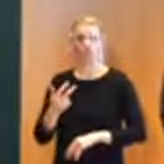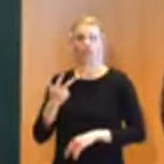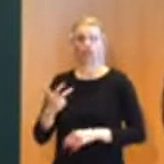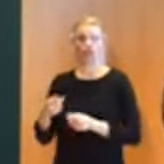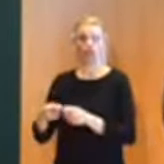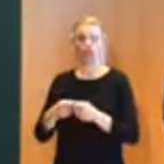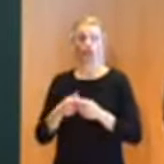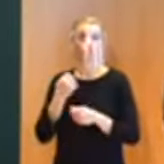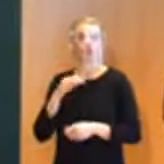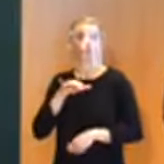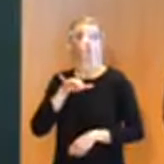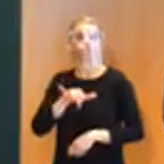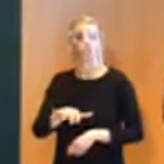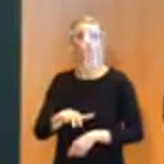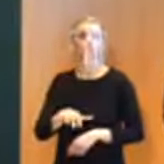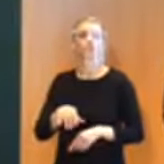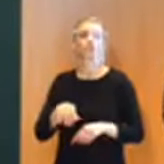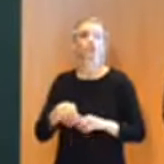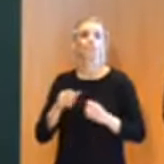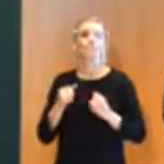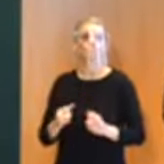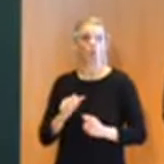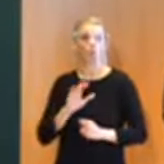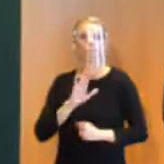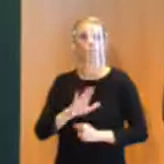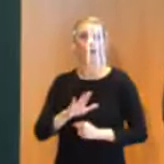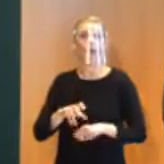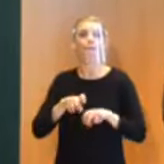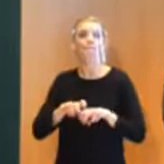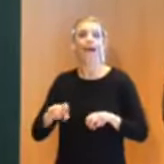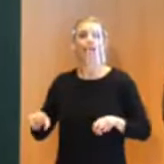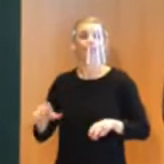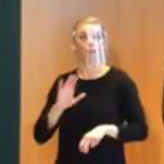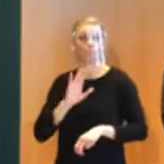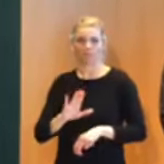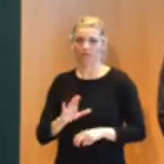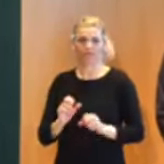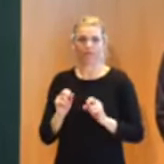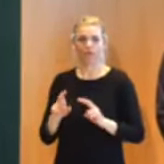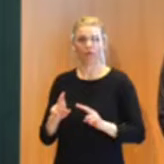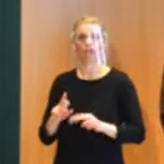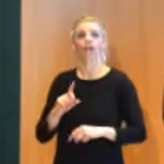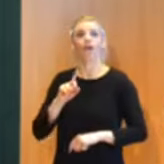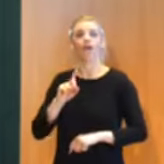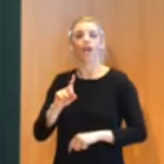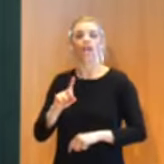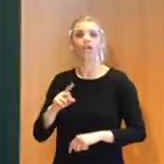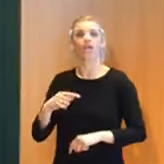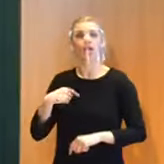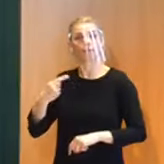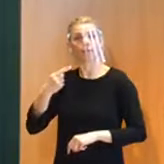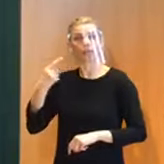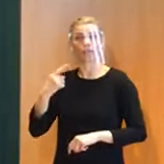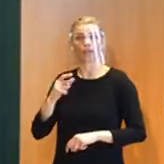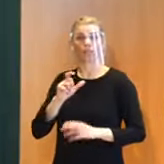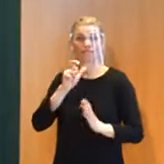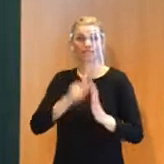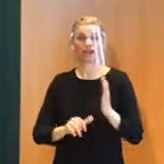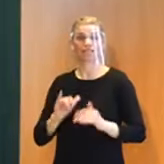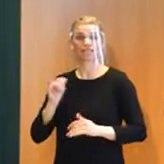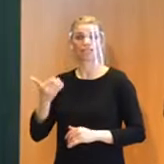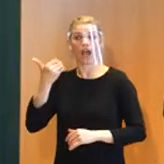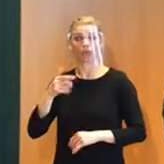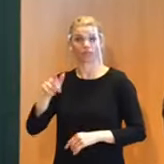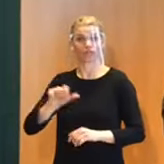budú mať dostatok mandátov. My s týmto rátame, pripomínam teda len, že bola to strana Za ľudí, ktorá ako